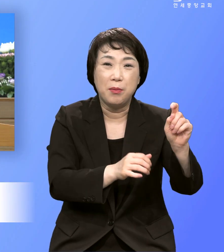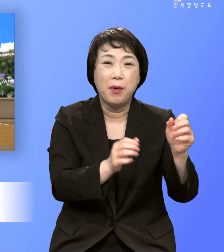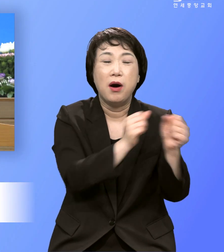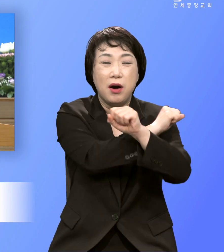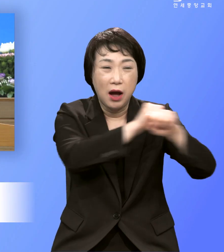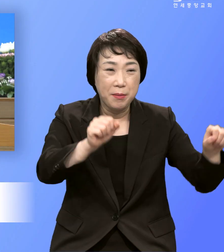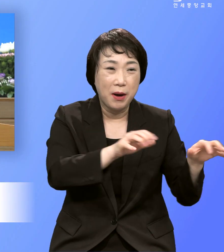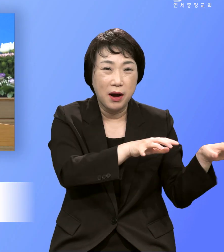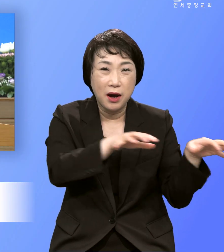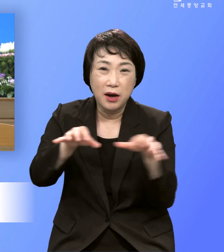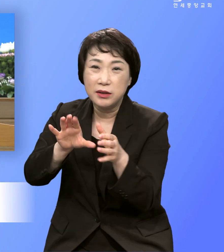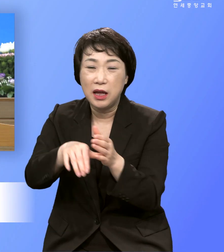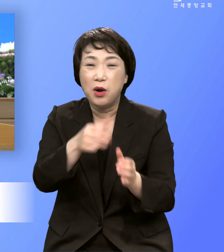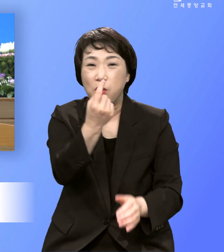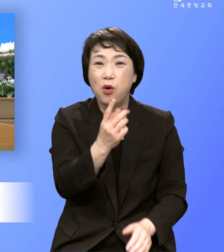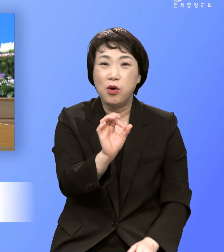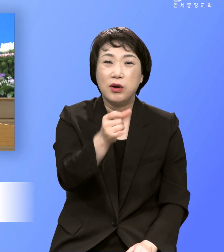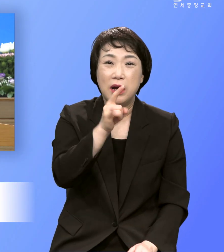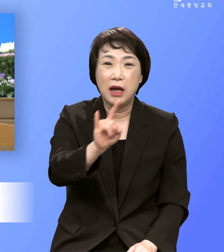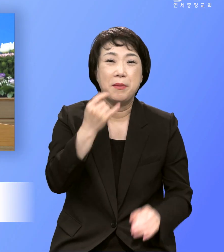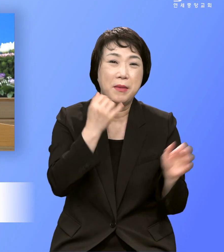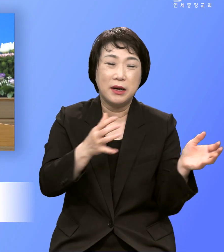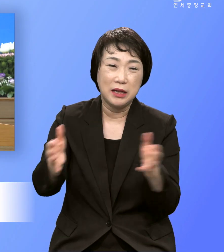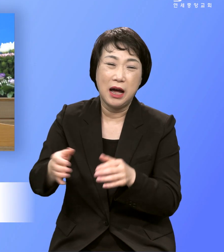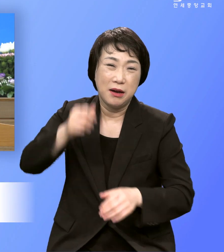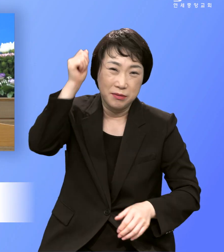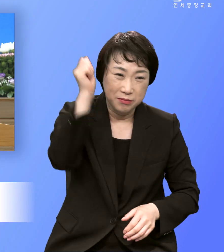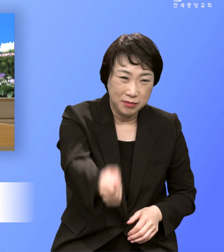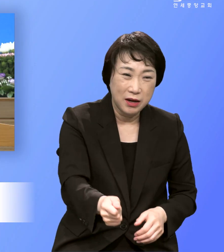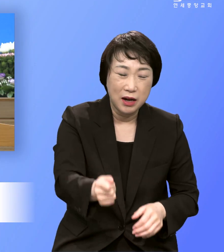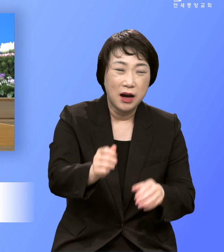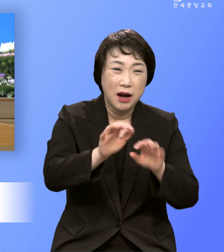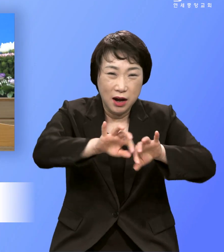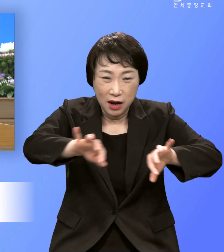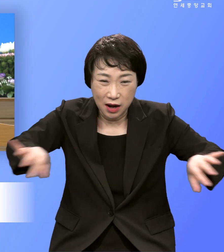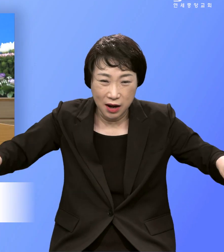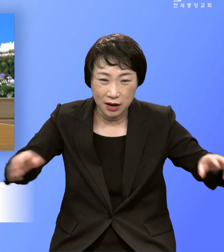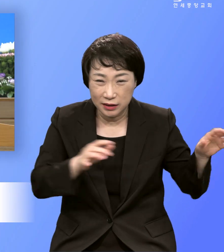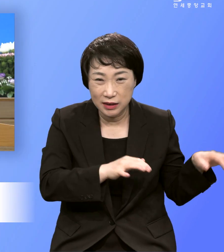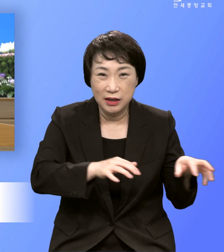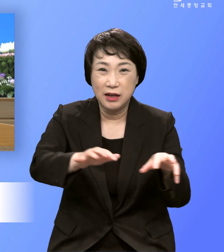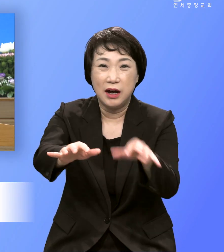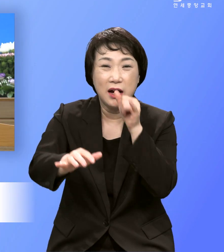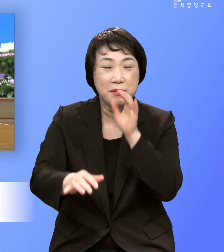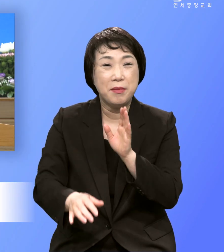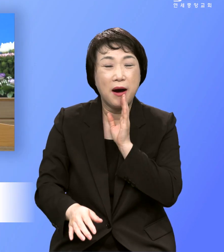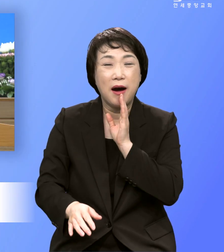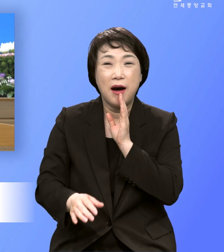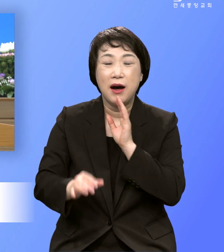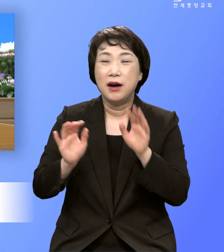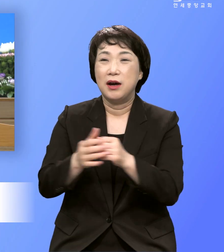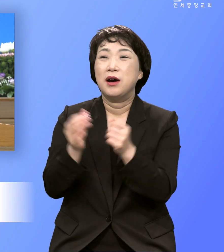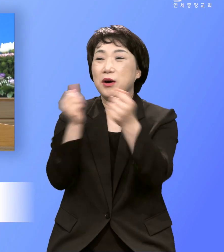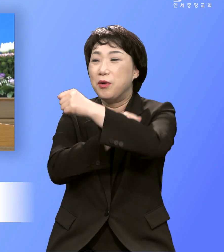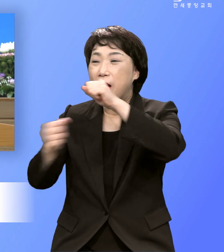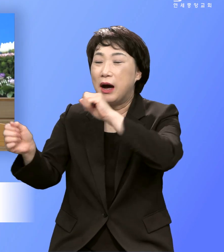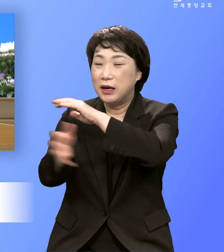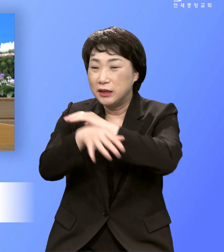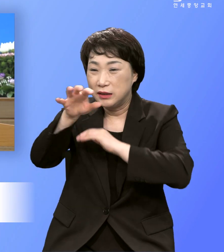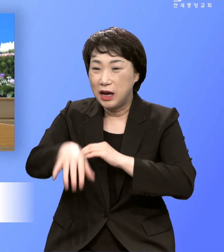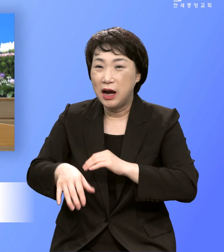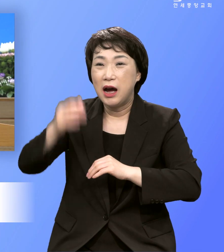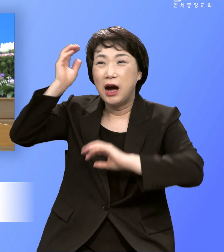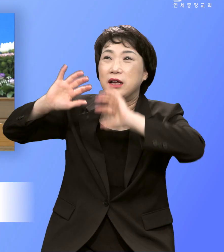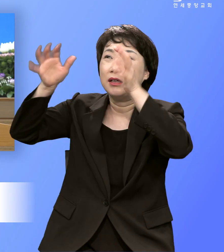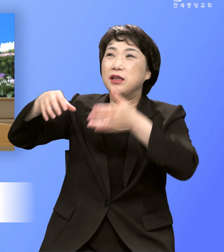나왔을 때 홍해바다를 육지같이 건너고 광야에서 하늘에서 양식이